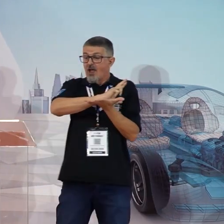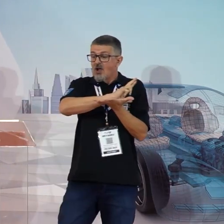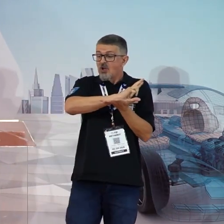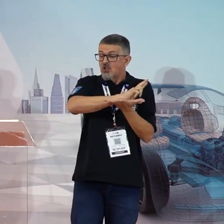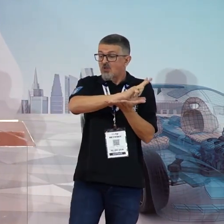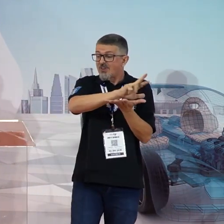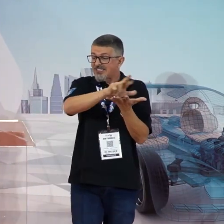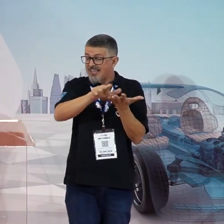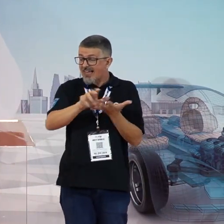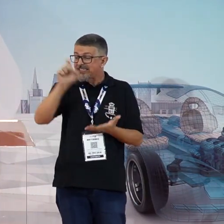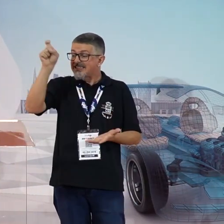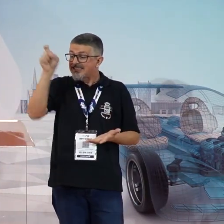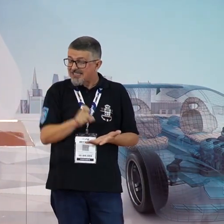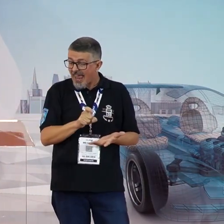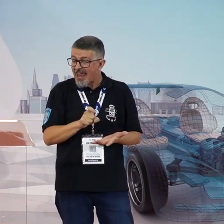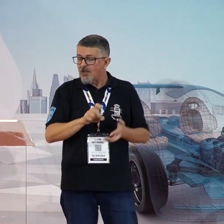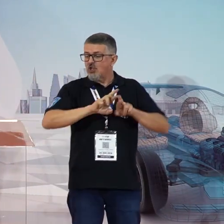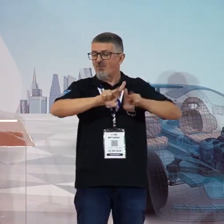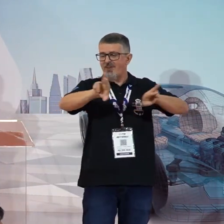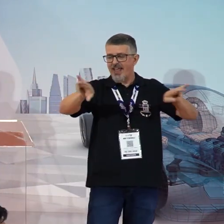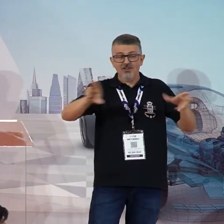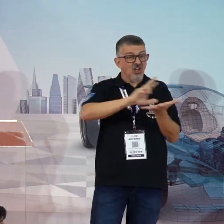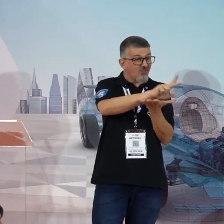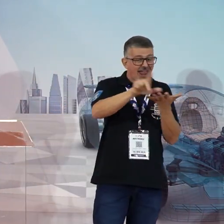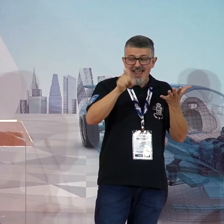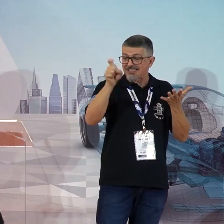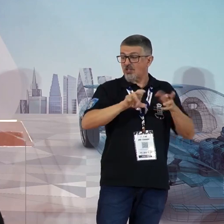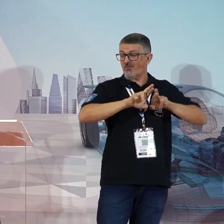Então, a diversidade é ser diferente.